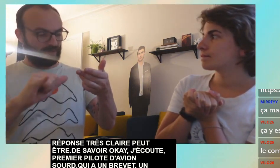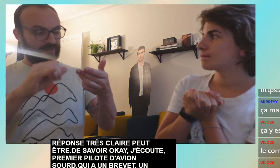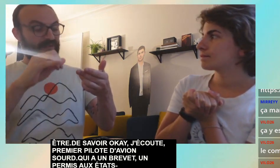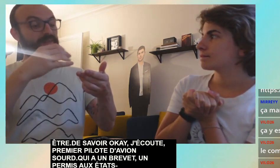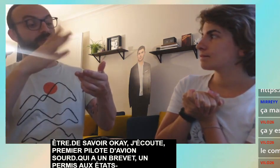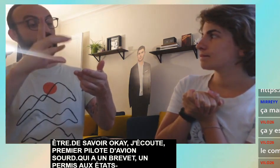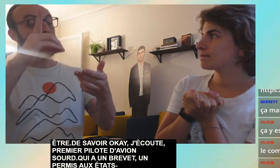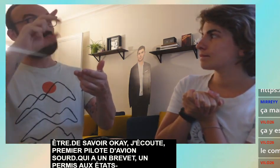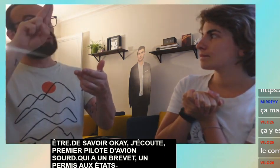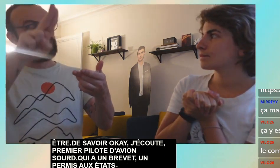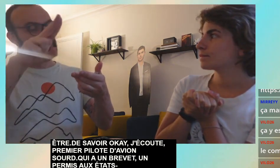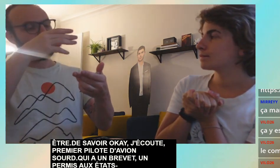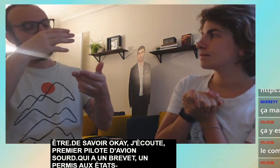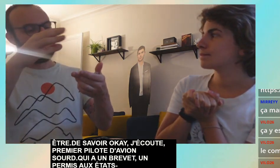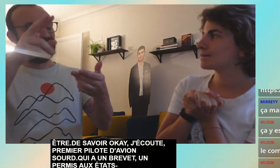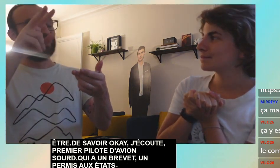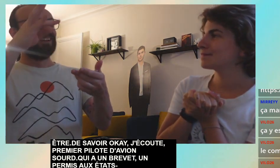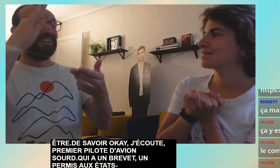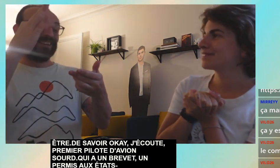Corderoy du